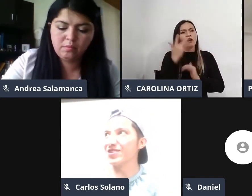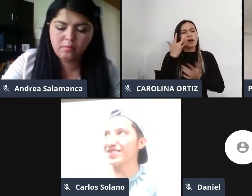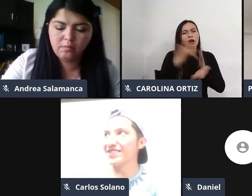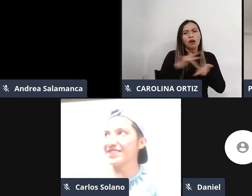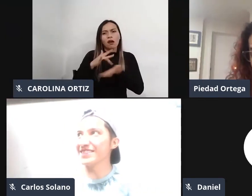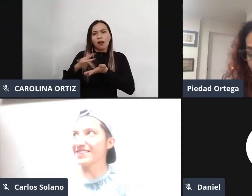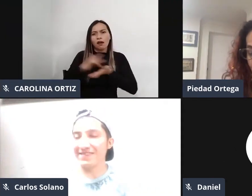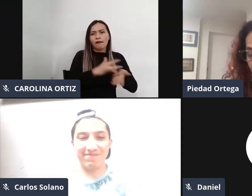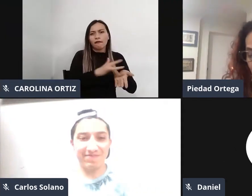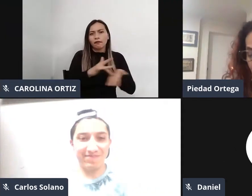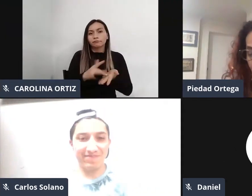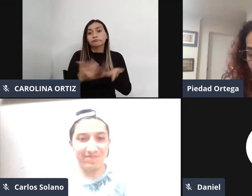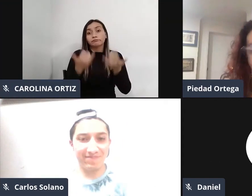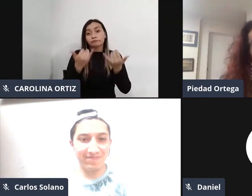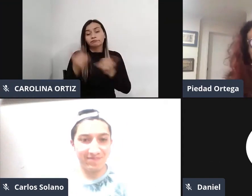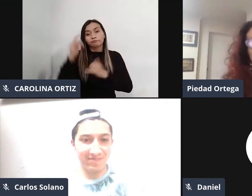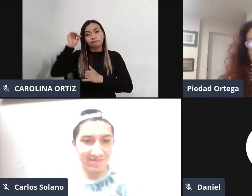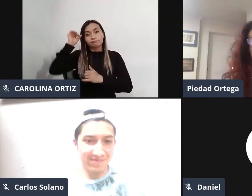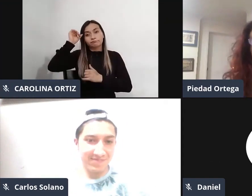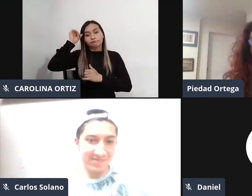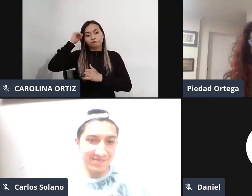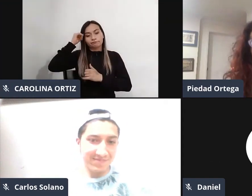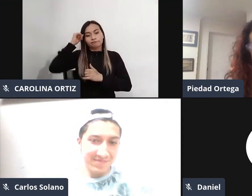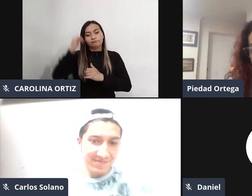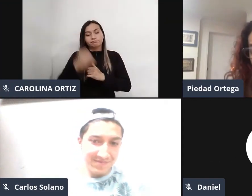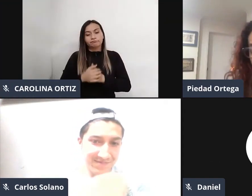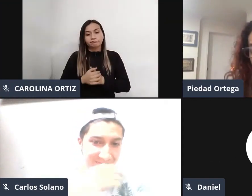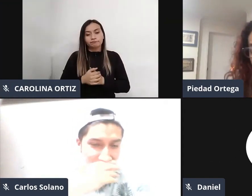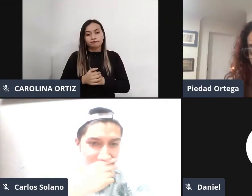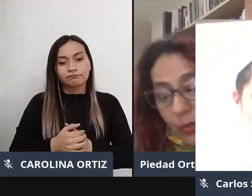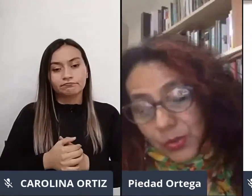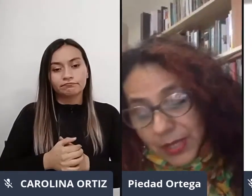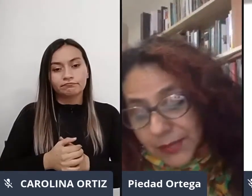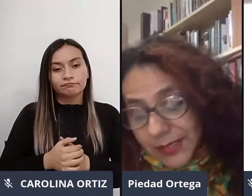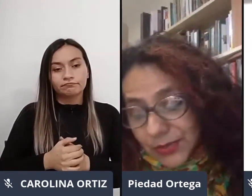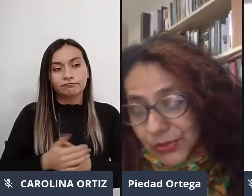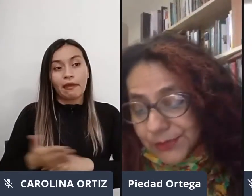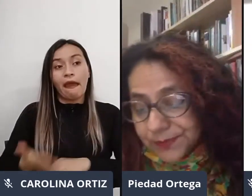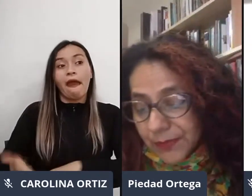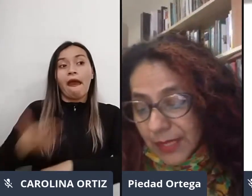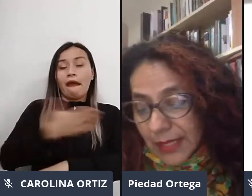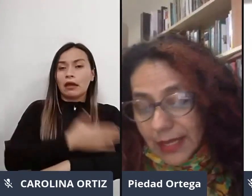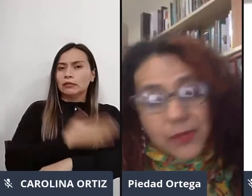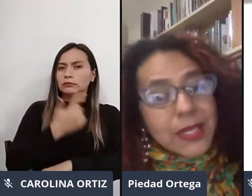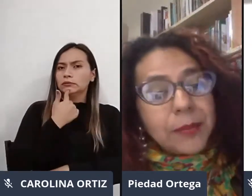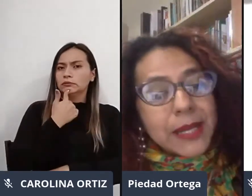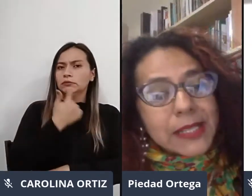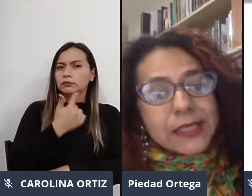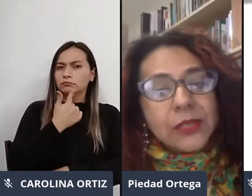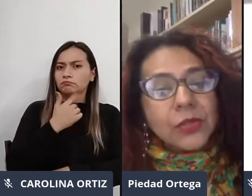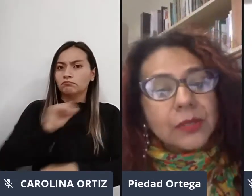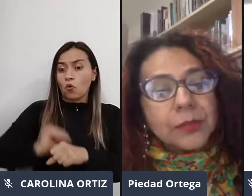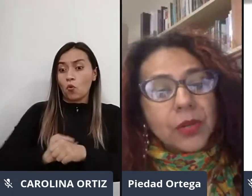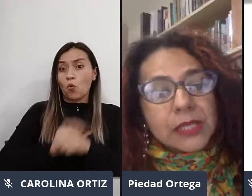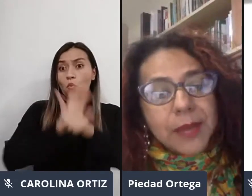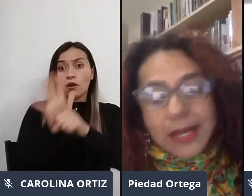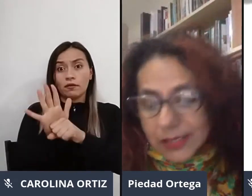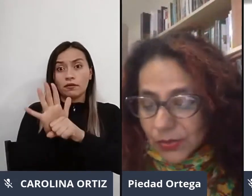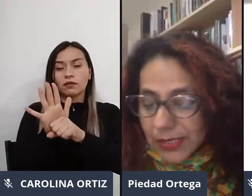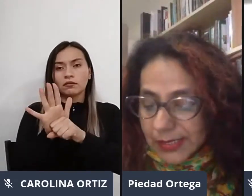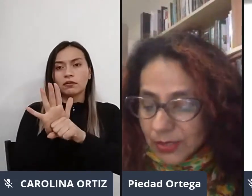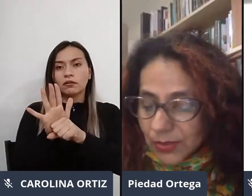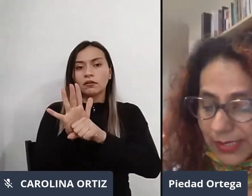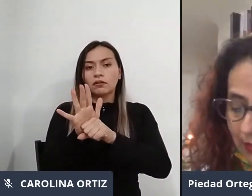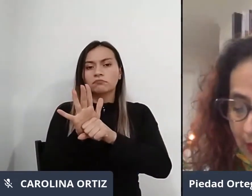que inicialmente se decía que el coronavirus había aparecido por las